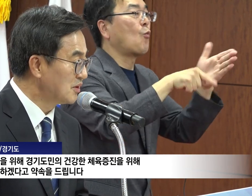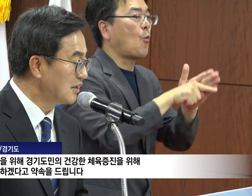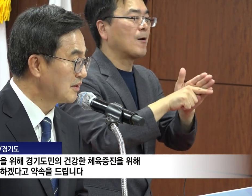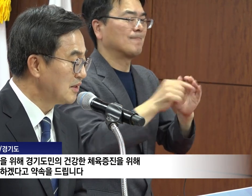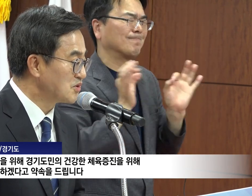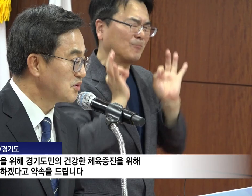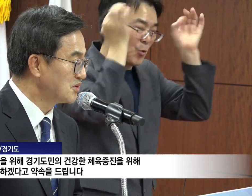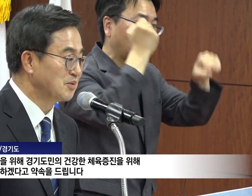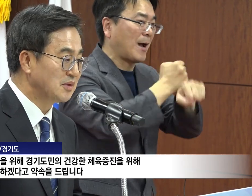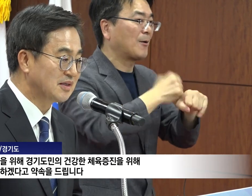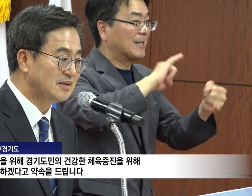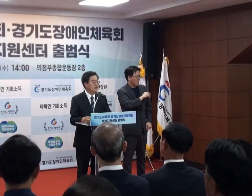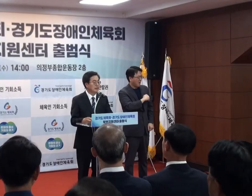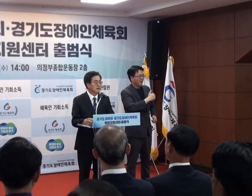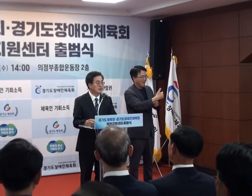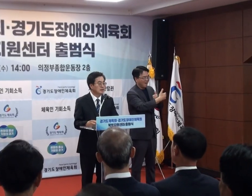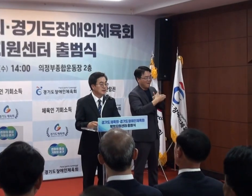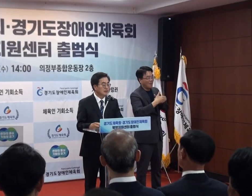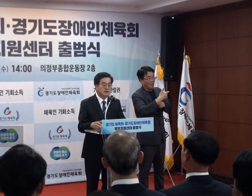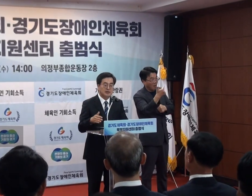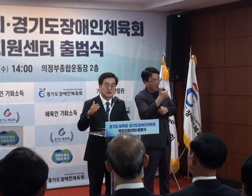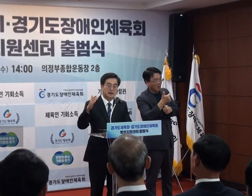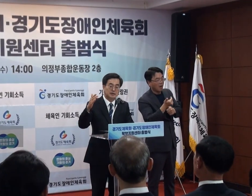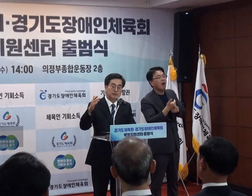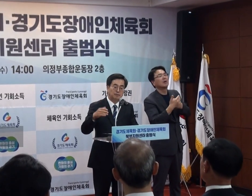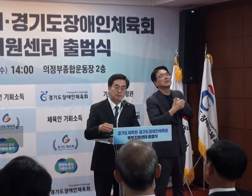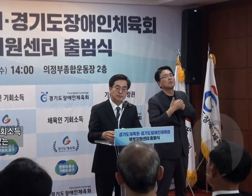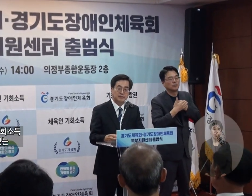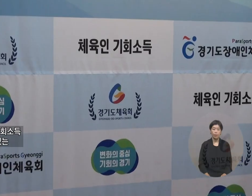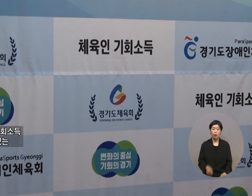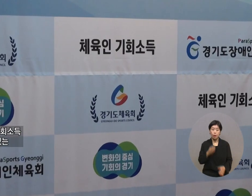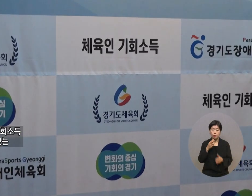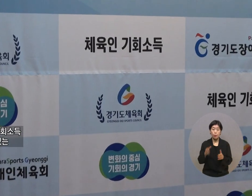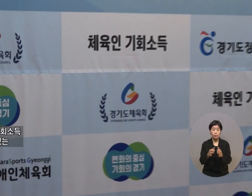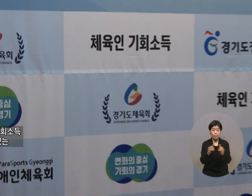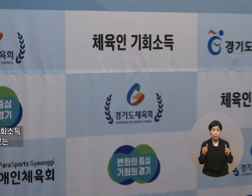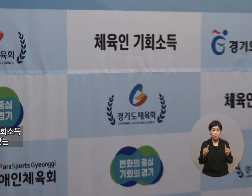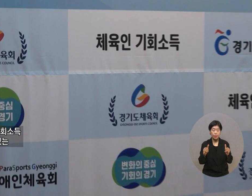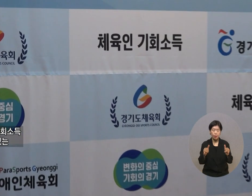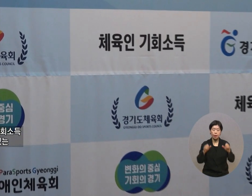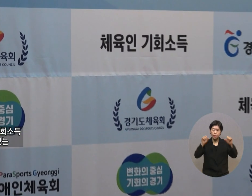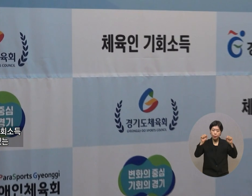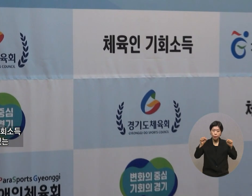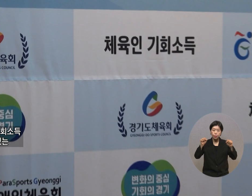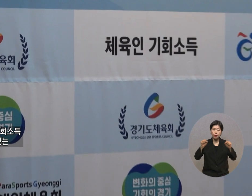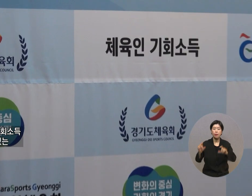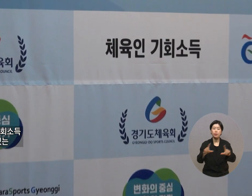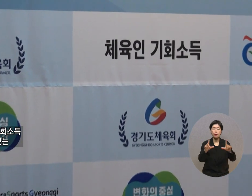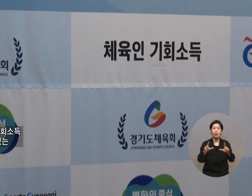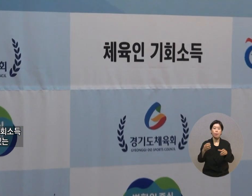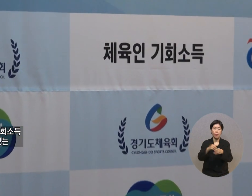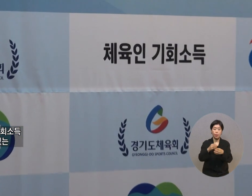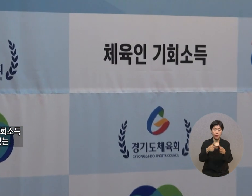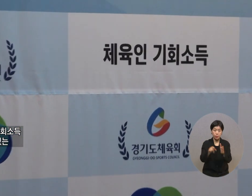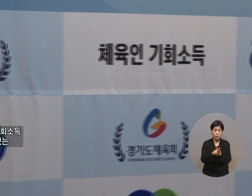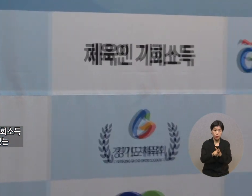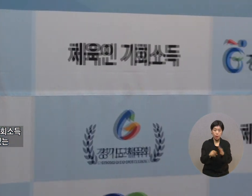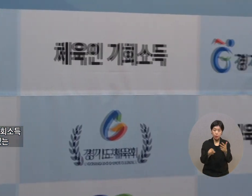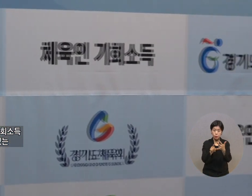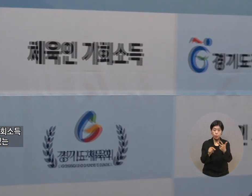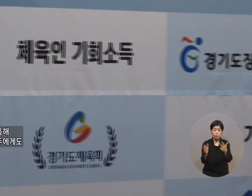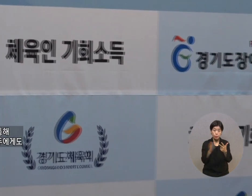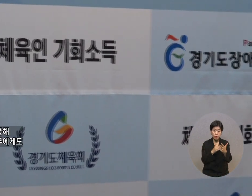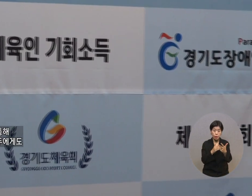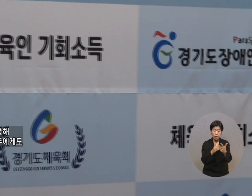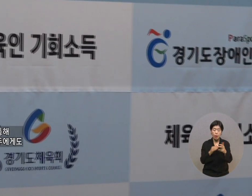최대한 노력을 하겠다는 약속을 드립니다. 전 도민의 체육활동 활성화를 위해 올해 7월 체육인 기회소득 실시, 지난해부터 실시하고